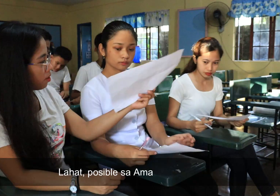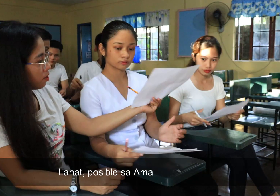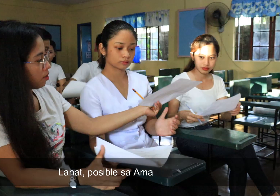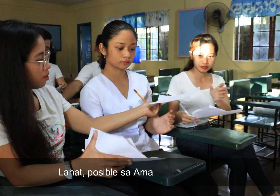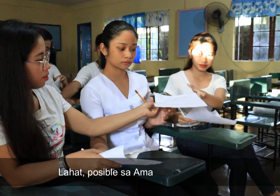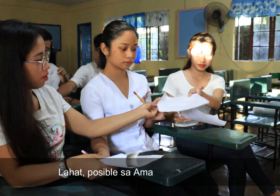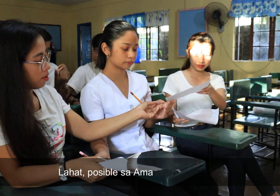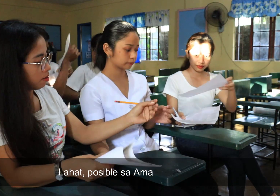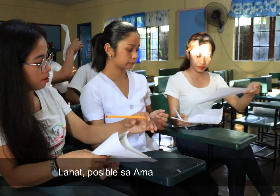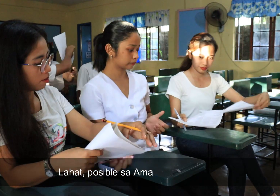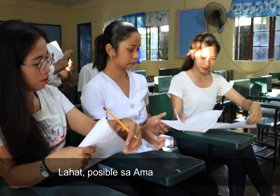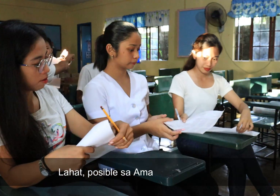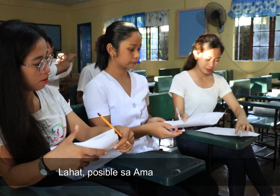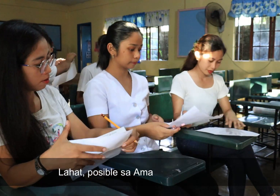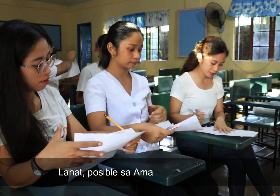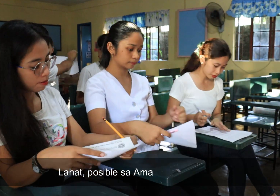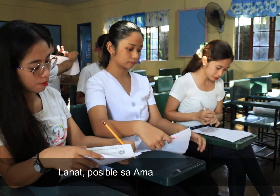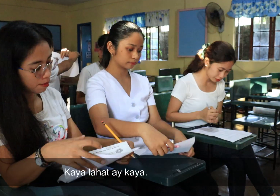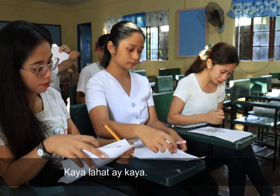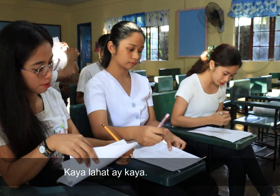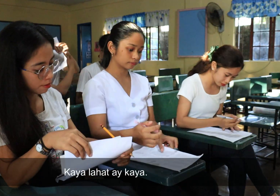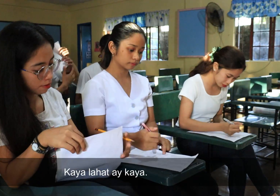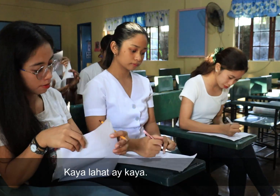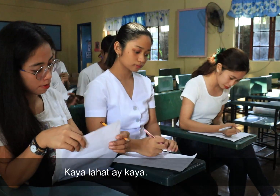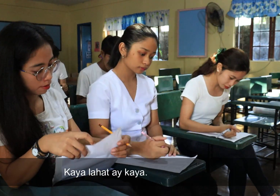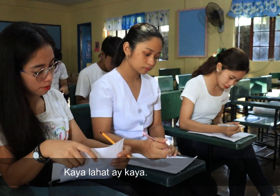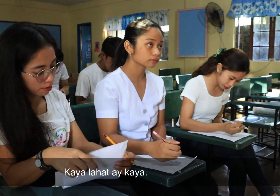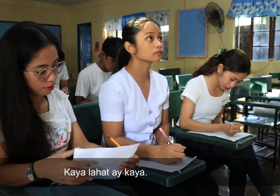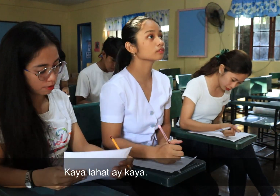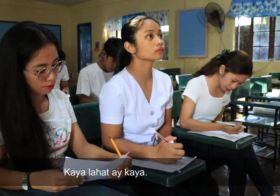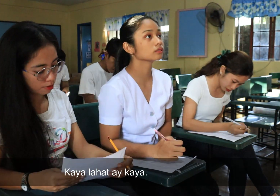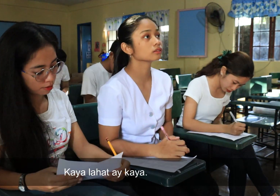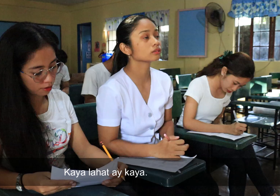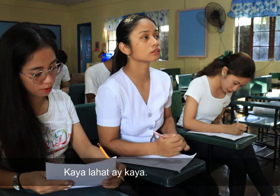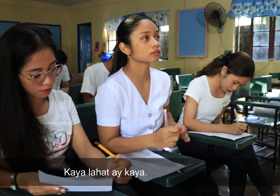lahat posible sa Ama, kaya lahat ay kaya.